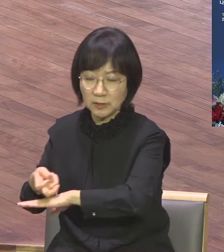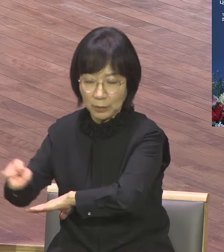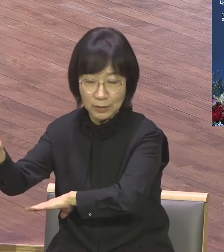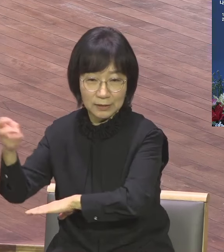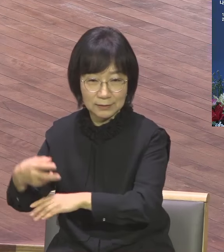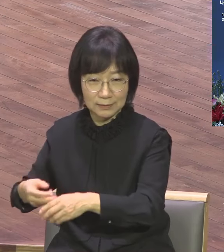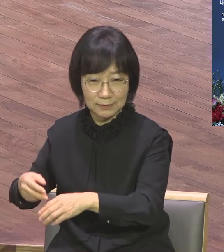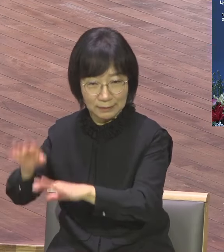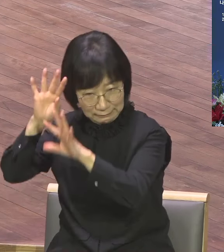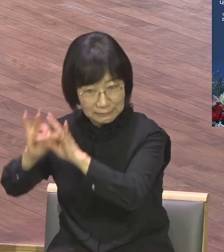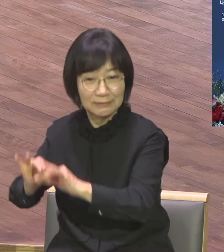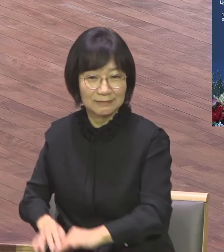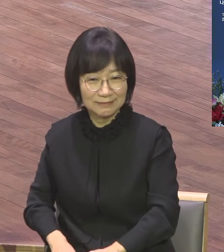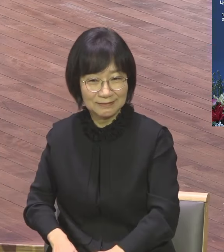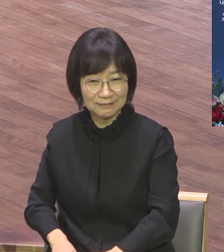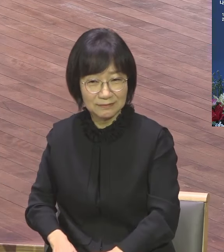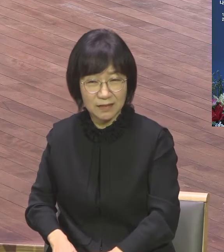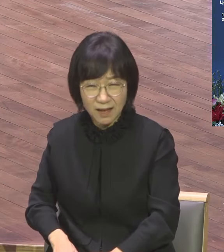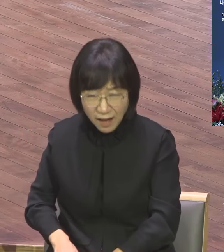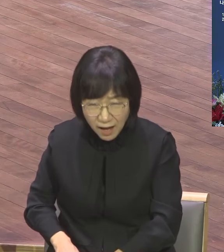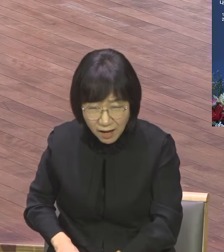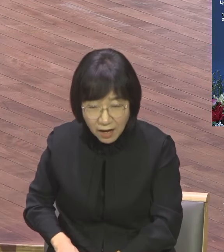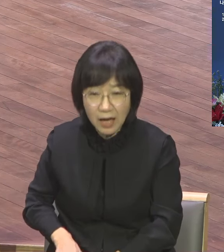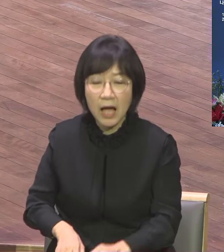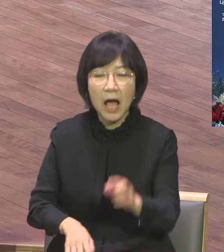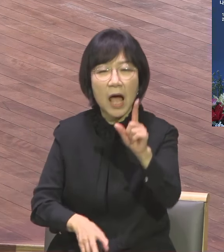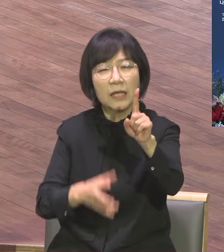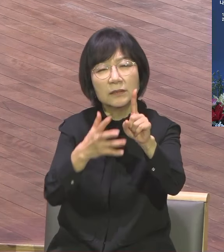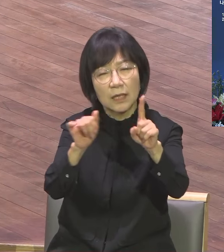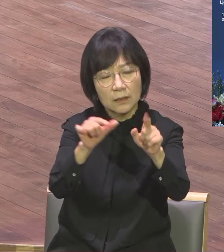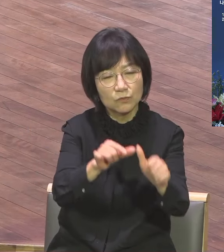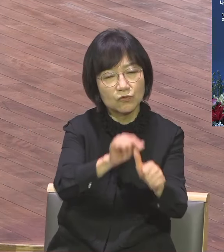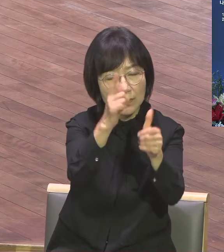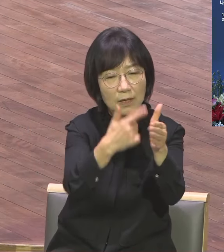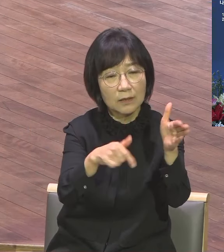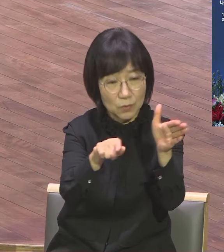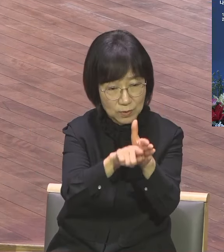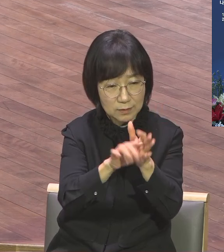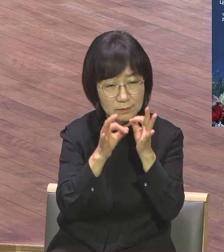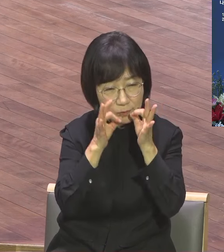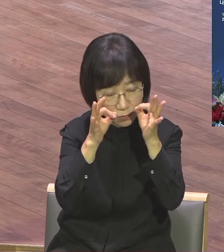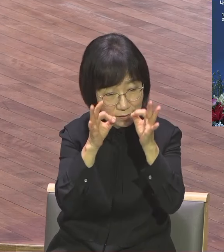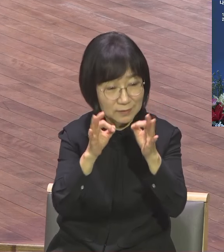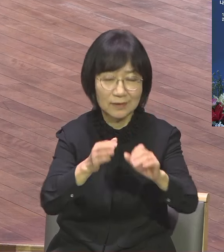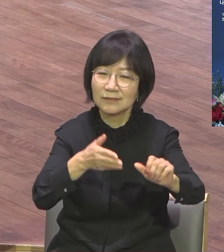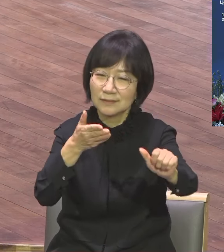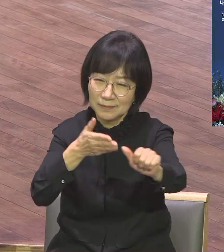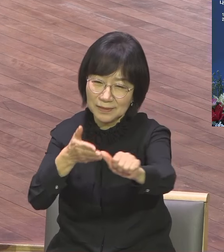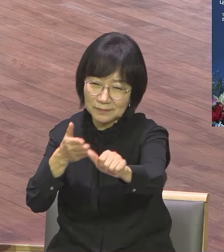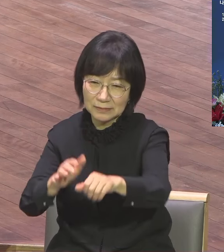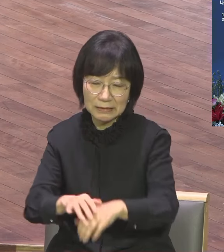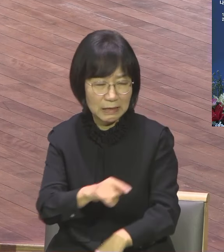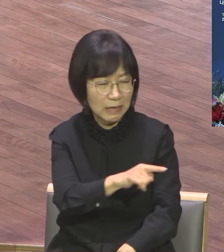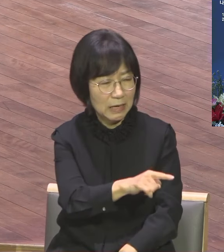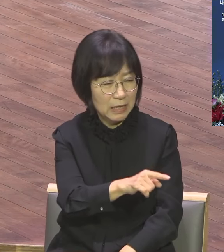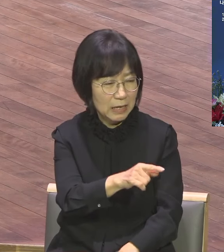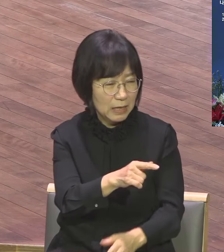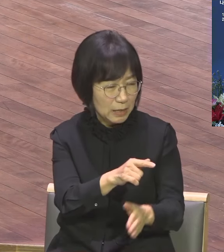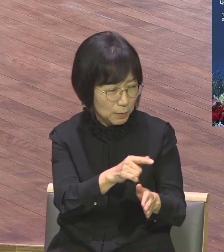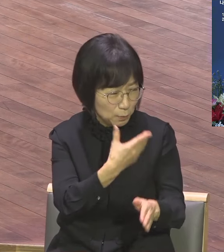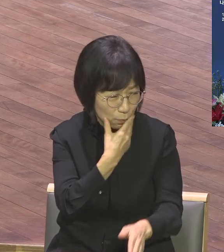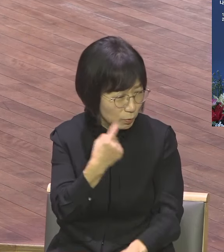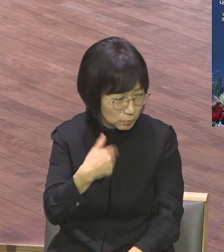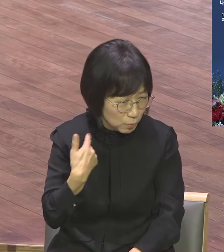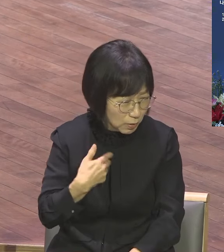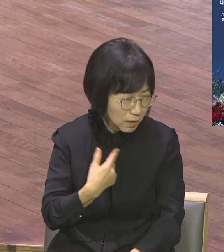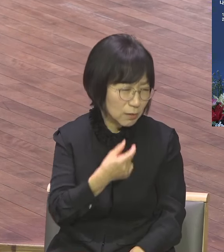여러분 한 영혼을 더 살리기 위한 나의 삶이 되기 바랍니다. 아멘. 불쌍한 영혼들 바라면서 복음을 전가하고